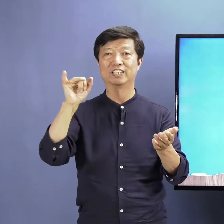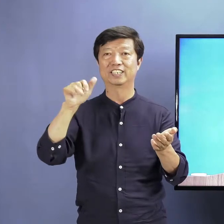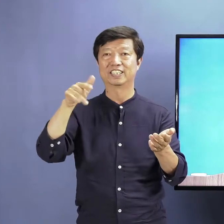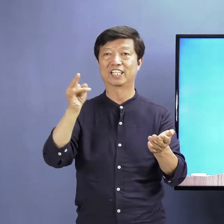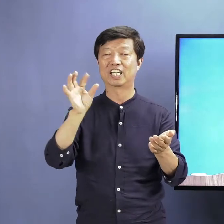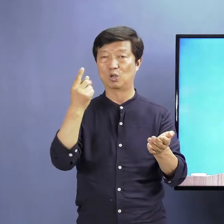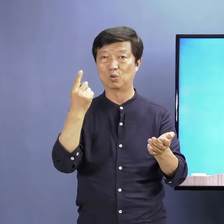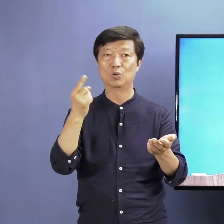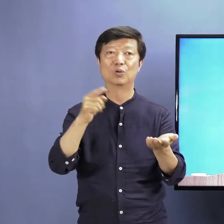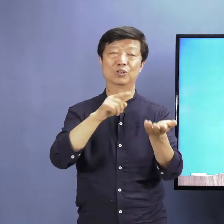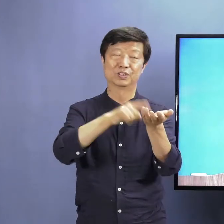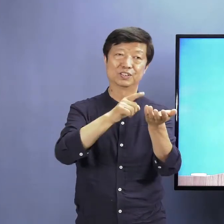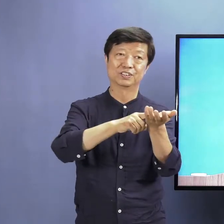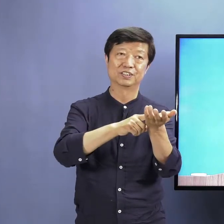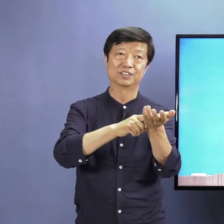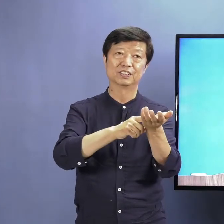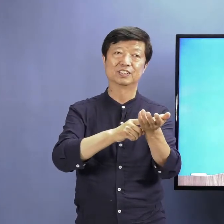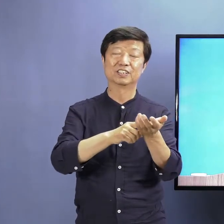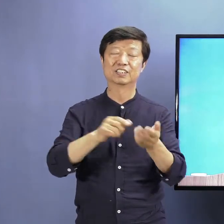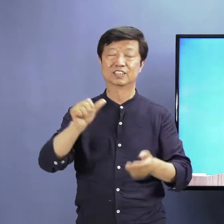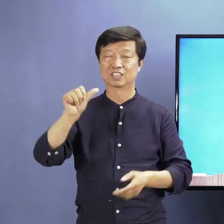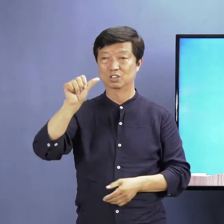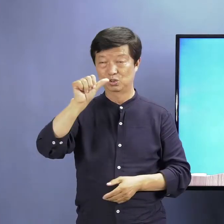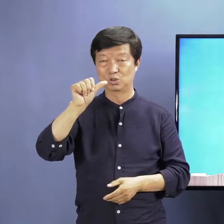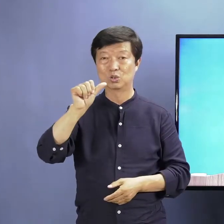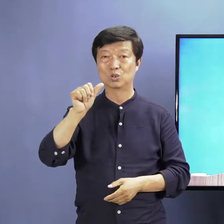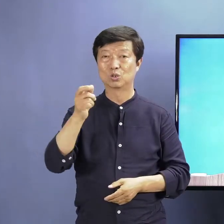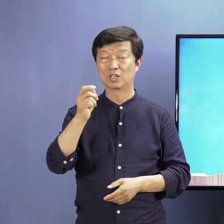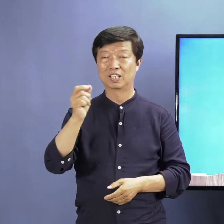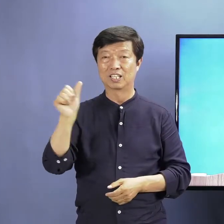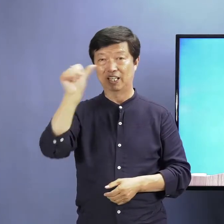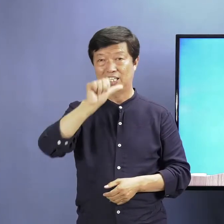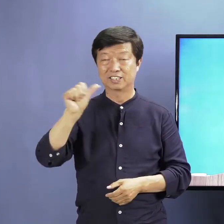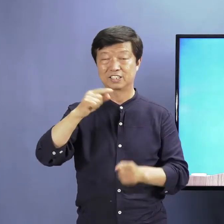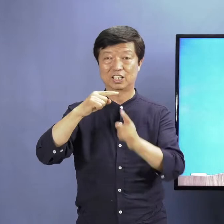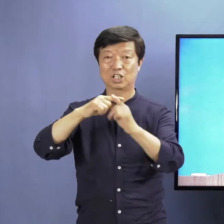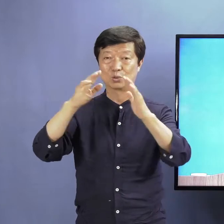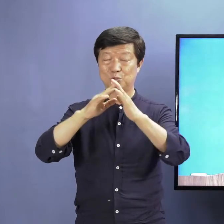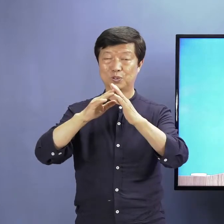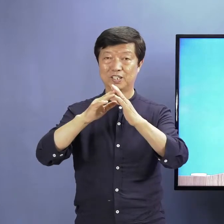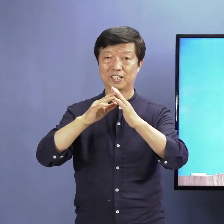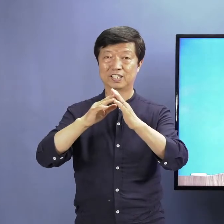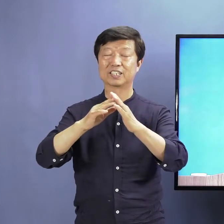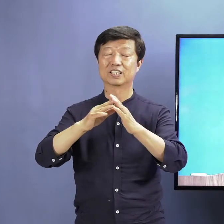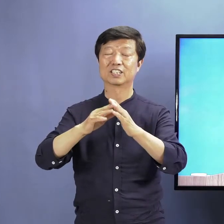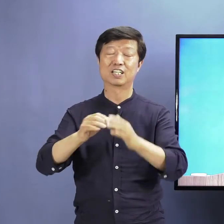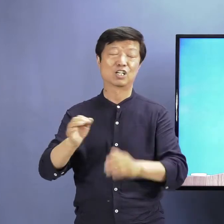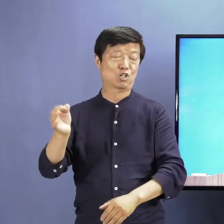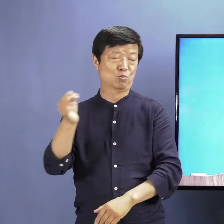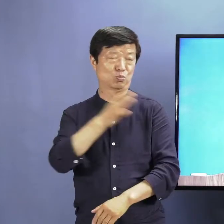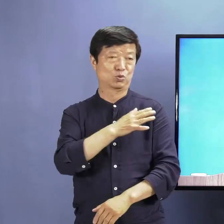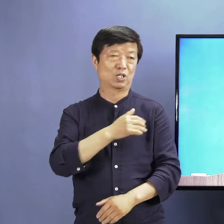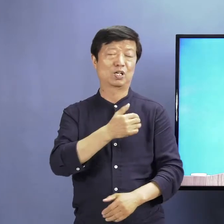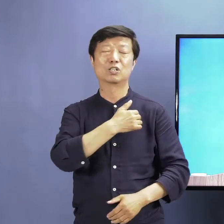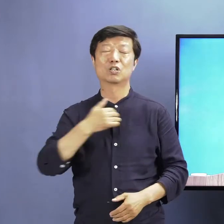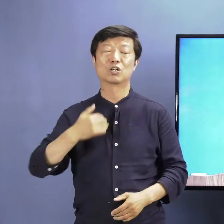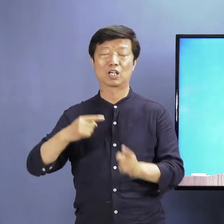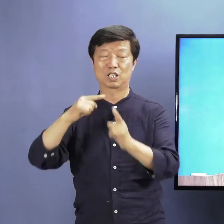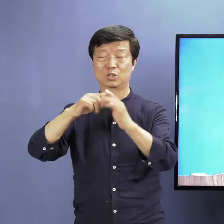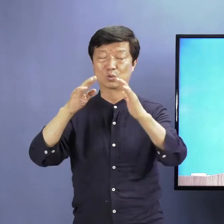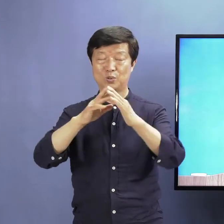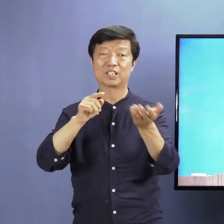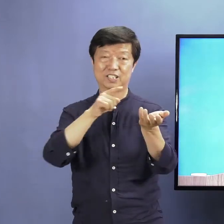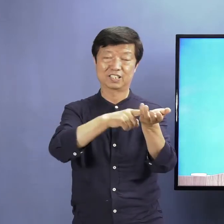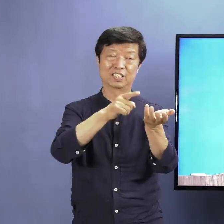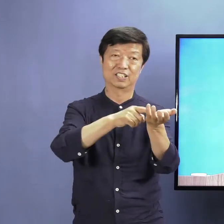사실은 가장 풍요롭고 넉넉했던 도시가 라오디게아 도시입니다. 그런데 그런